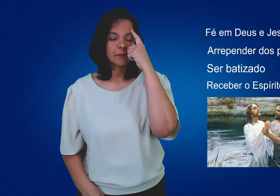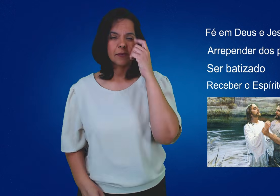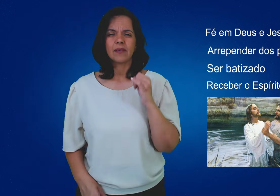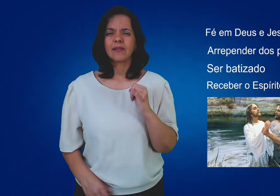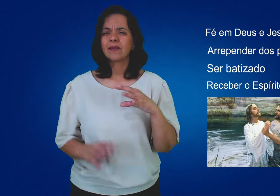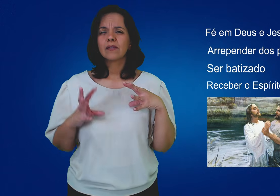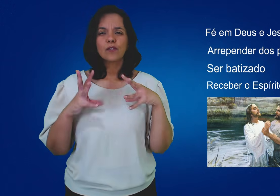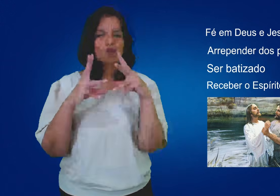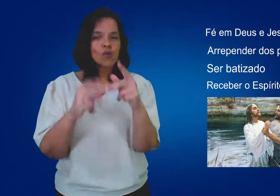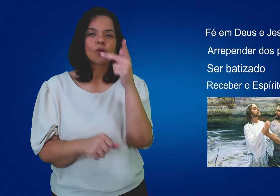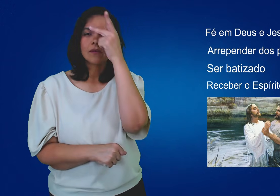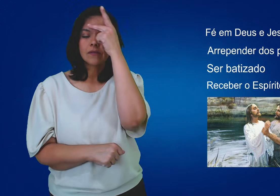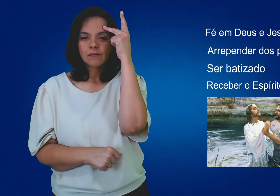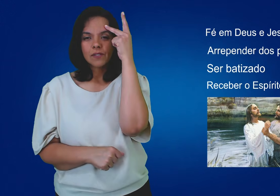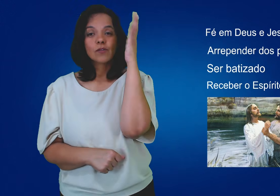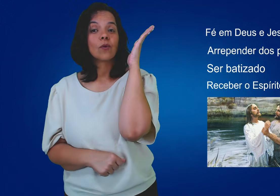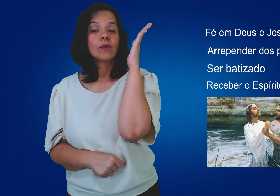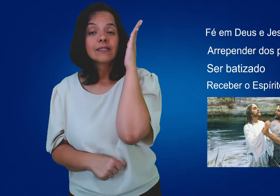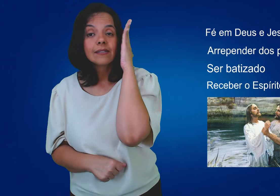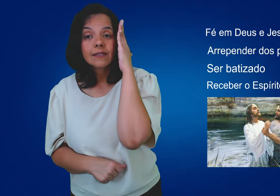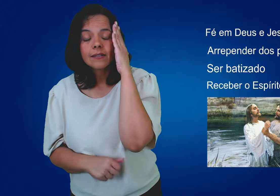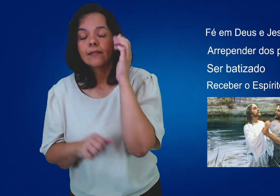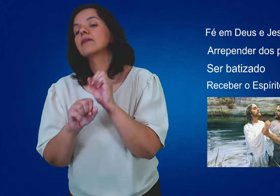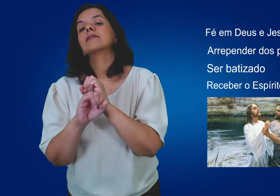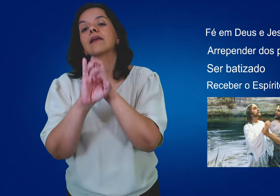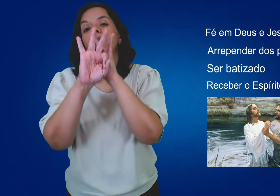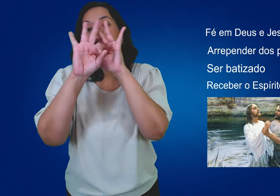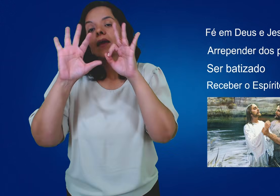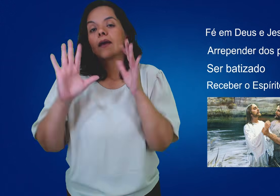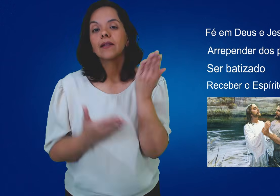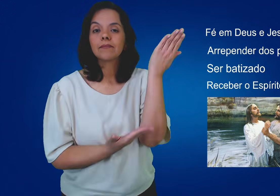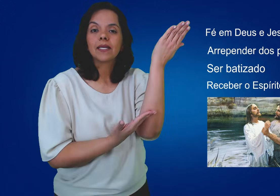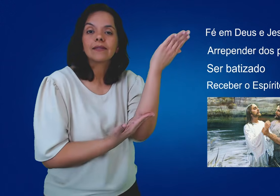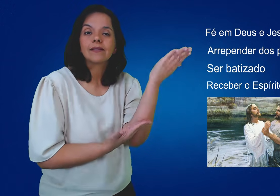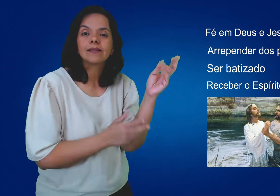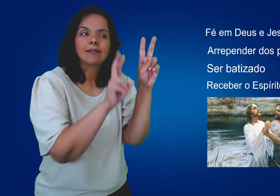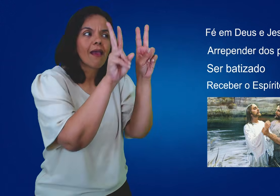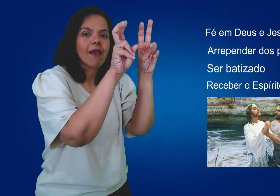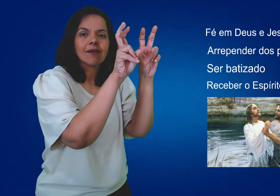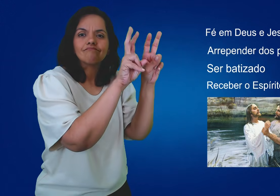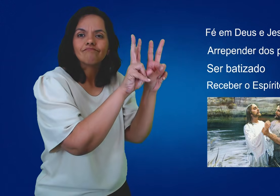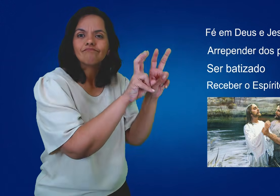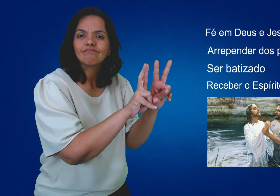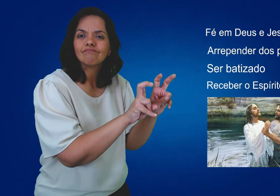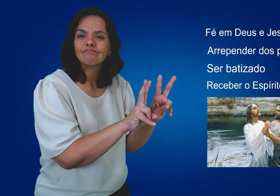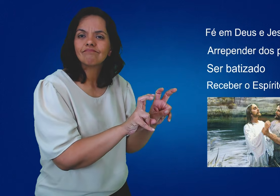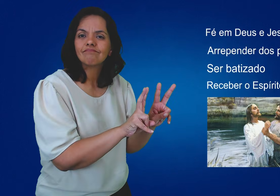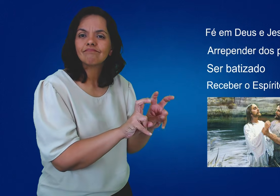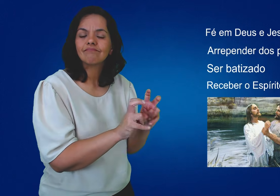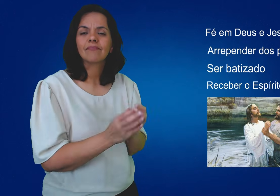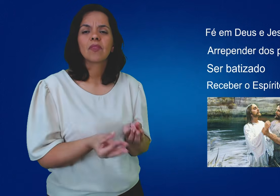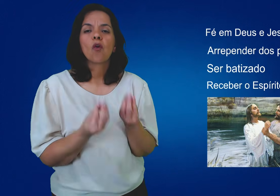principalmente essas. Vamos pensar, se todas as pessoas soubessem